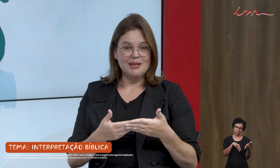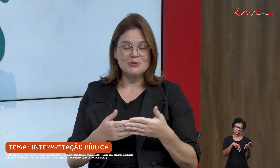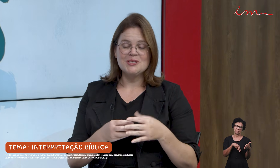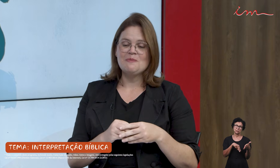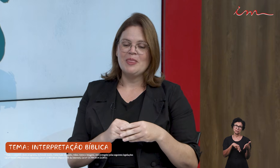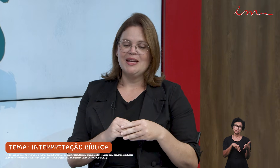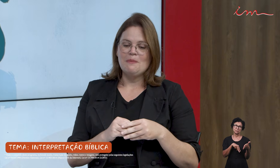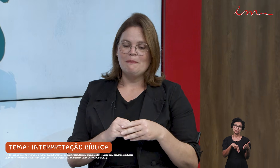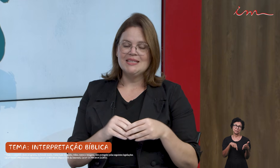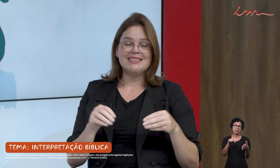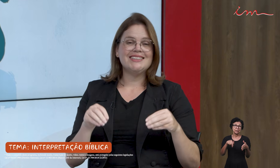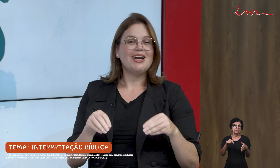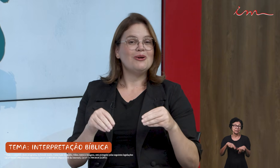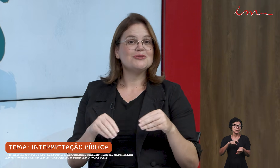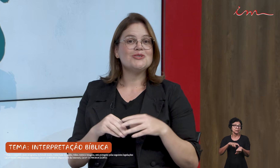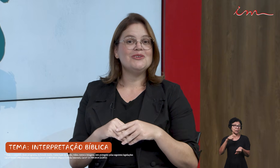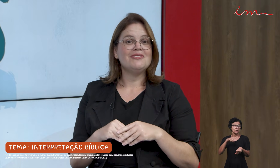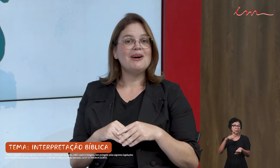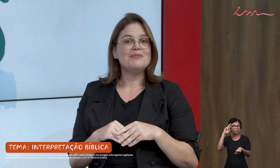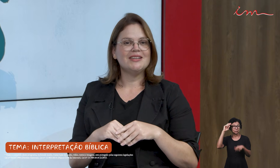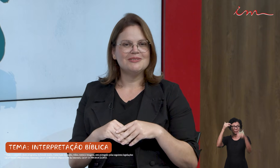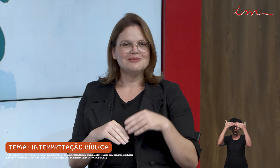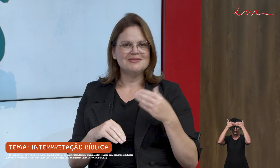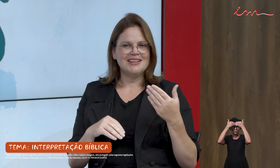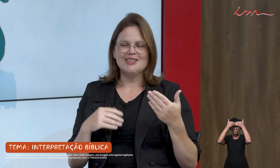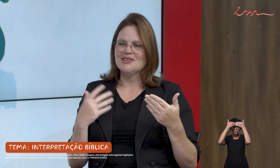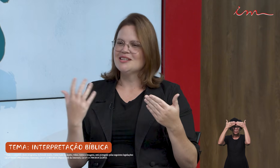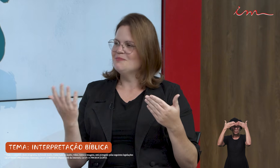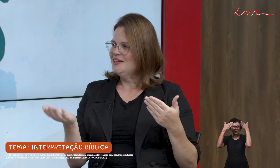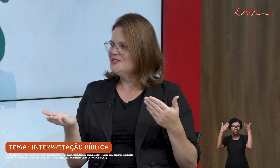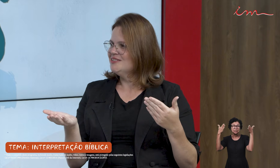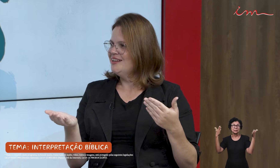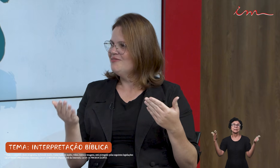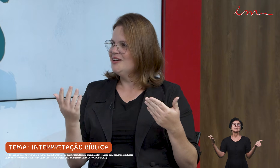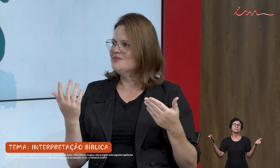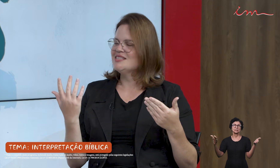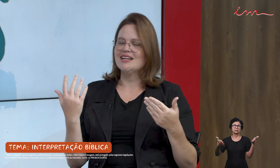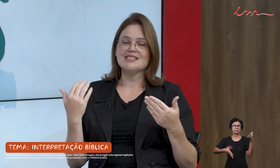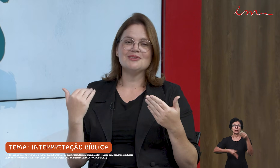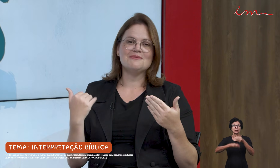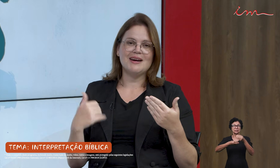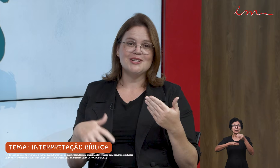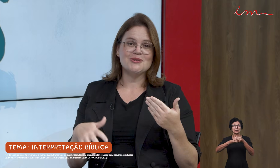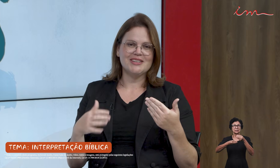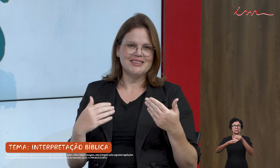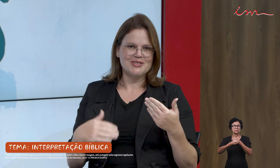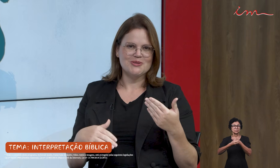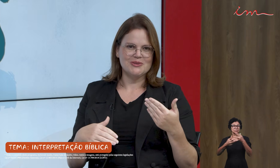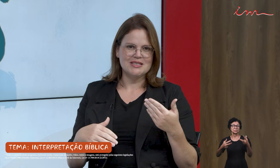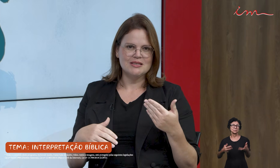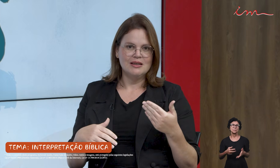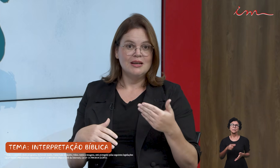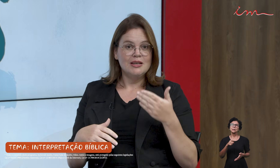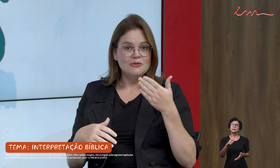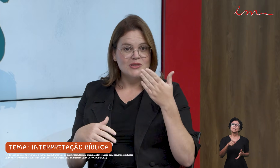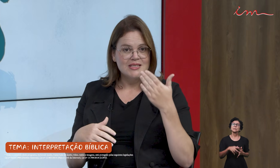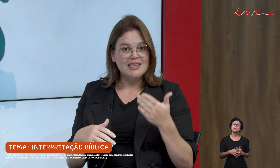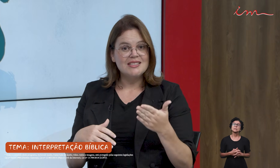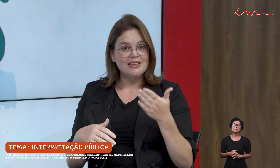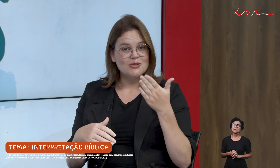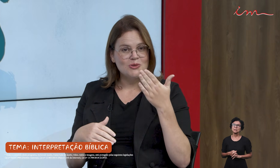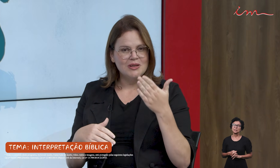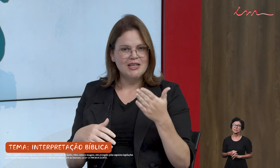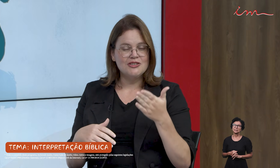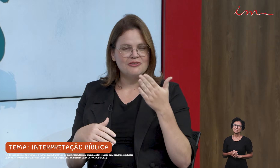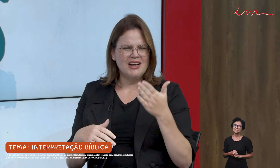estudamos, lemos, mas aqui na hora o Senhor vai abrindo a nossa mente, né, e vai nos trazendo mais orientações. E você